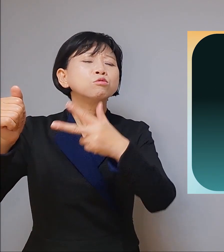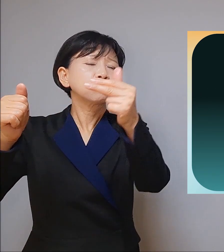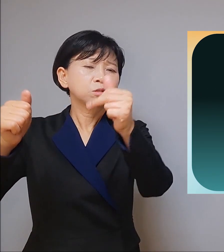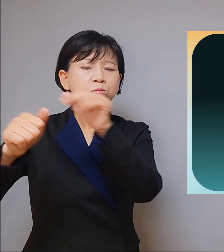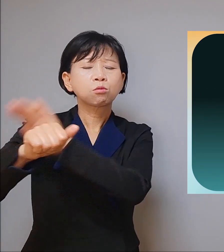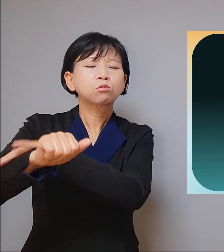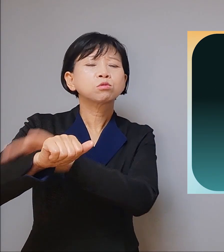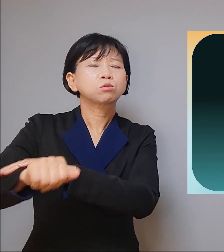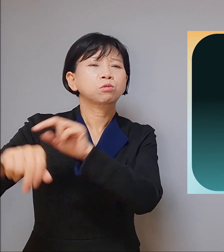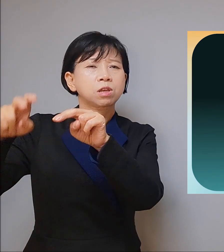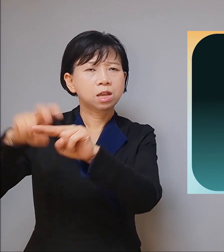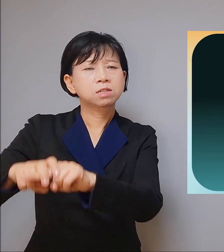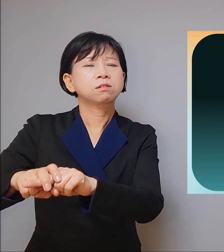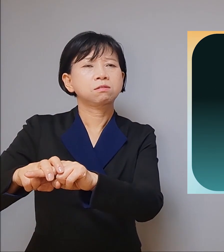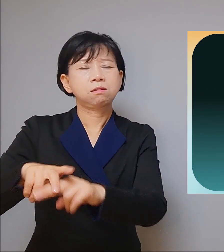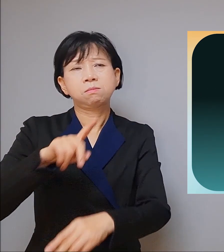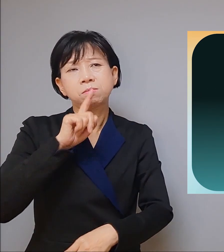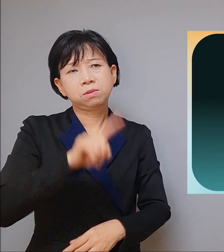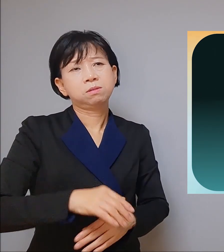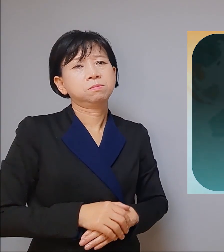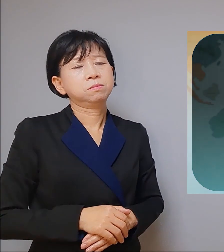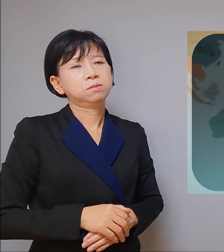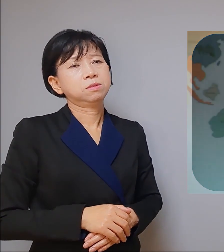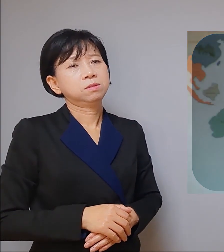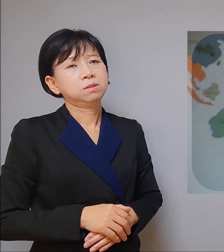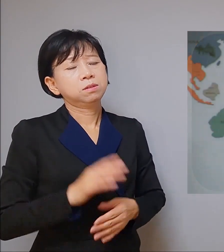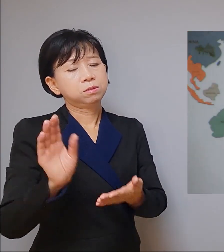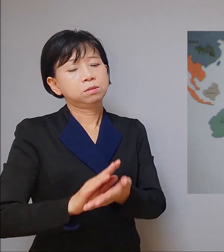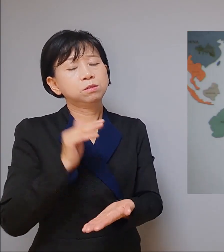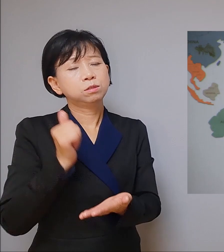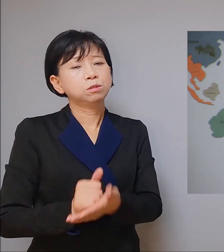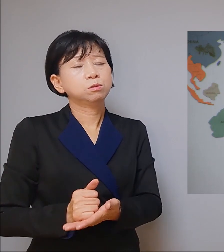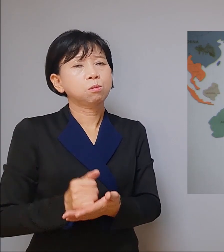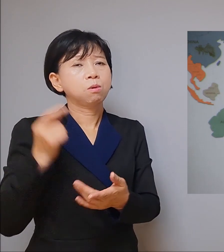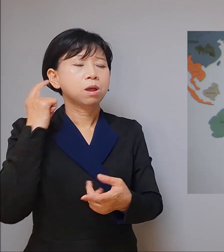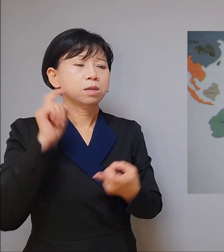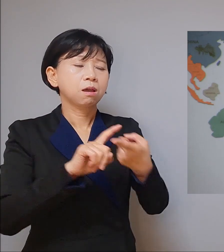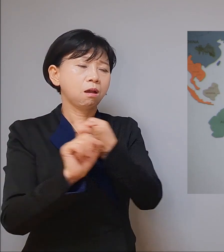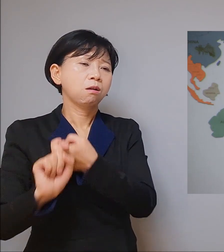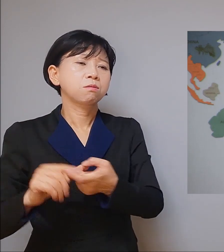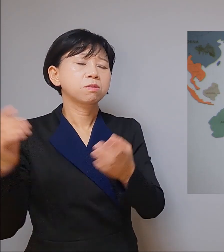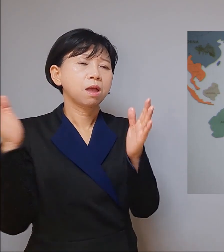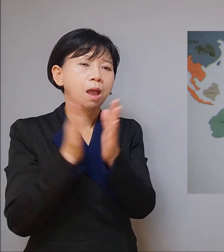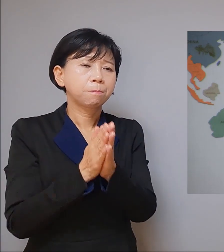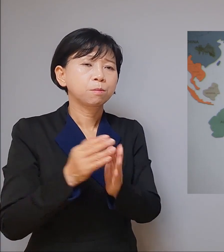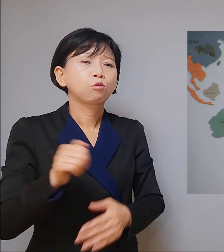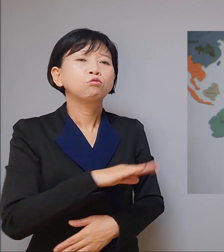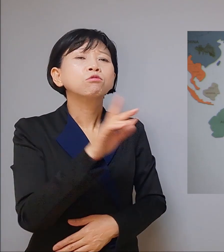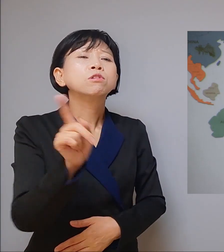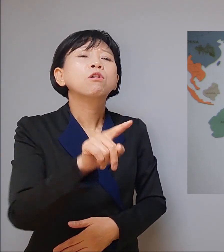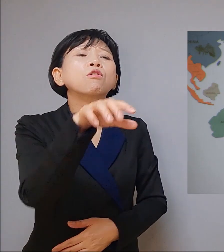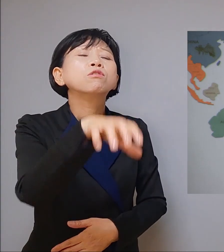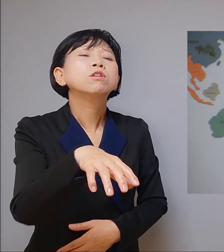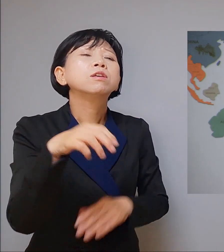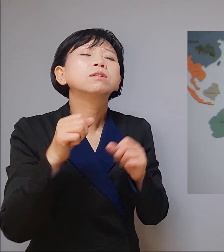오른편에 앉히셨다 말씀합니다. 그럼 그리스도와 연합한 우리는 어디에